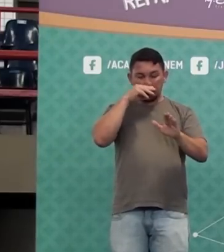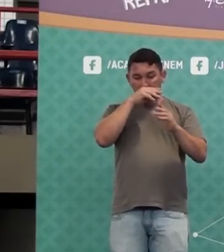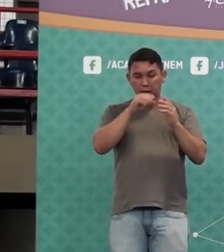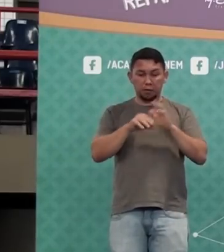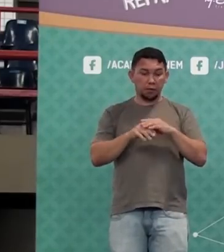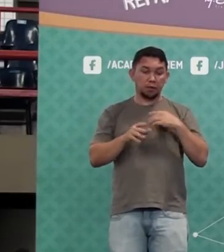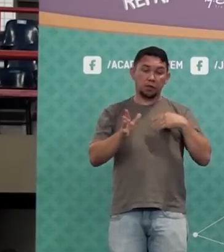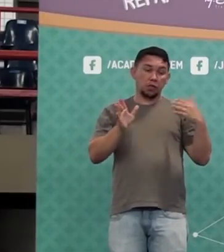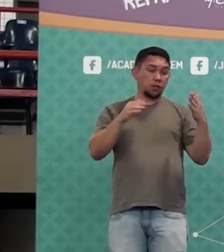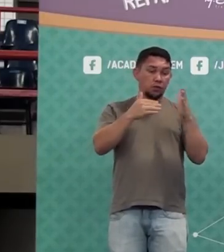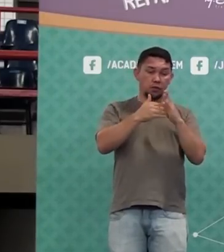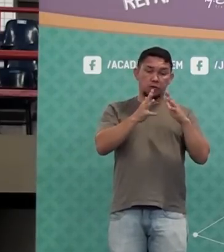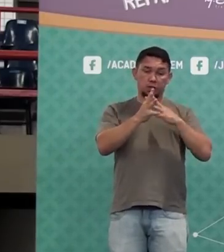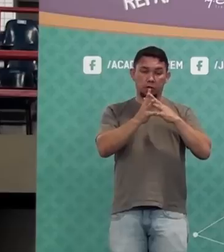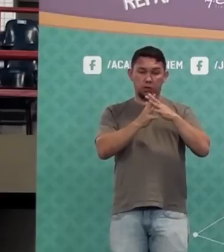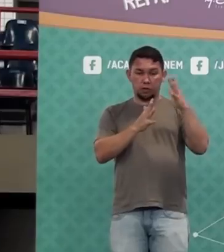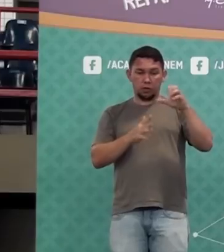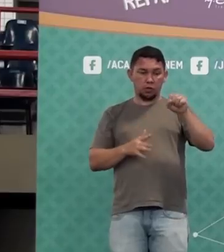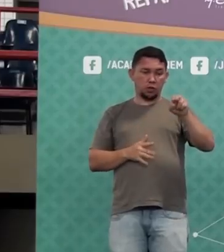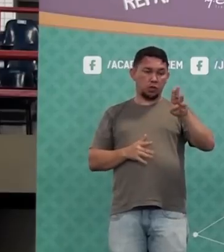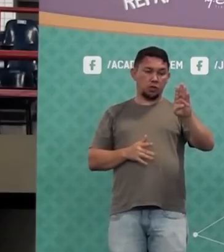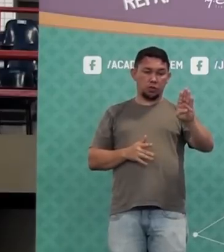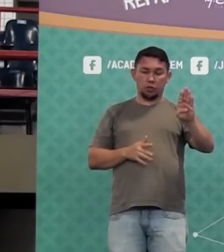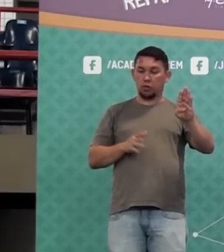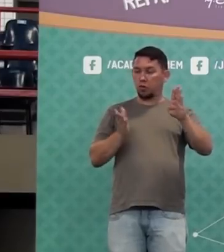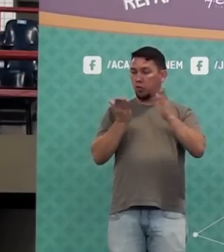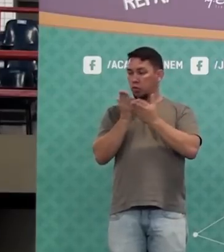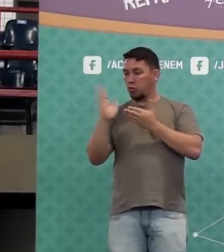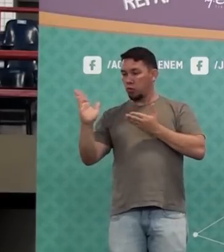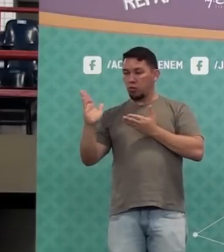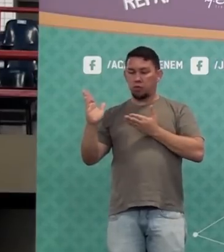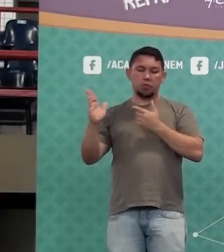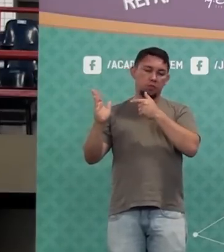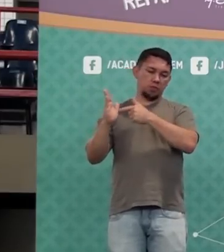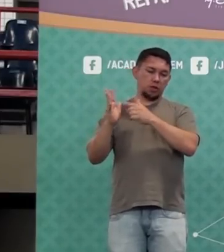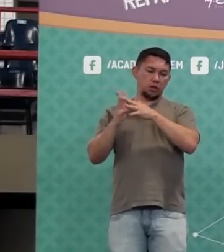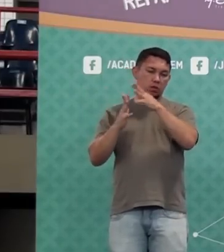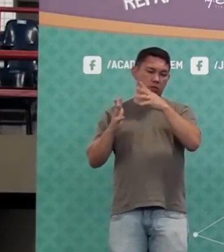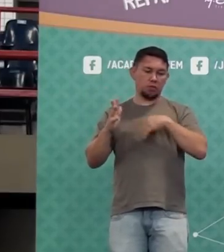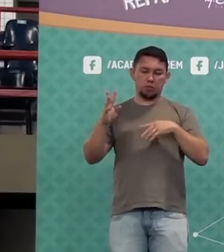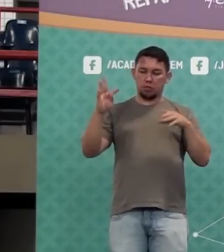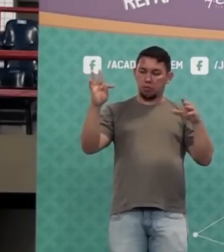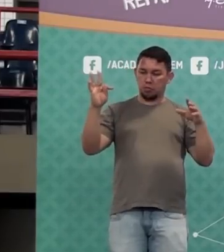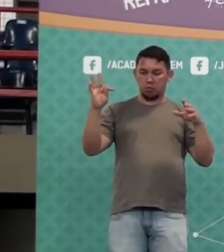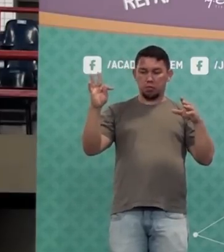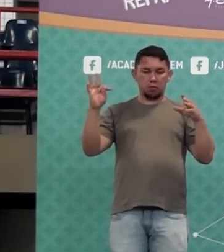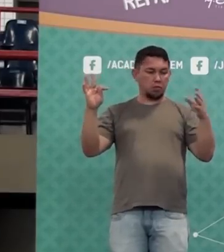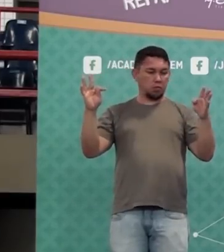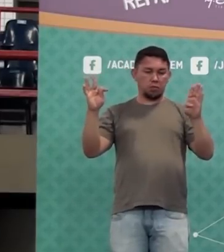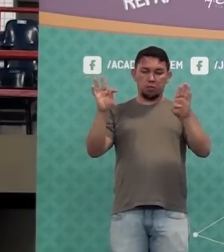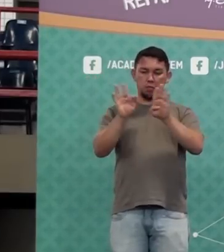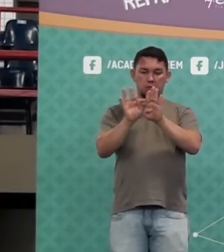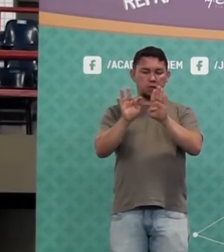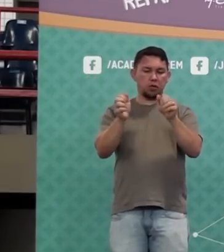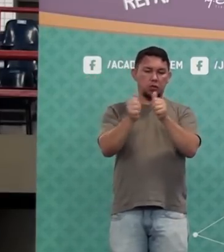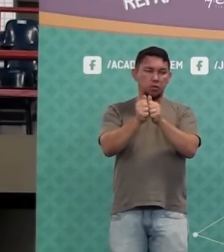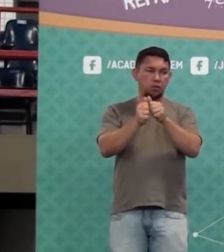em consoante, sub, que é B, e começa em consoante, que é T. Sempre foi junto.